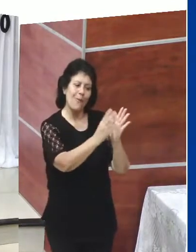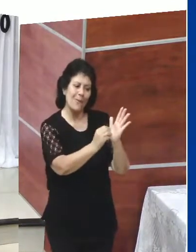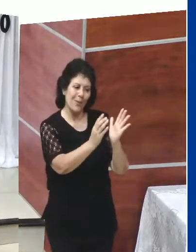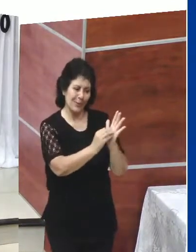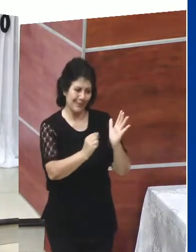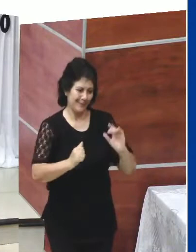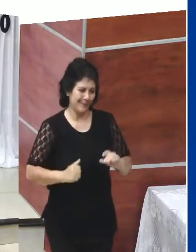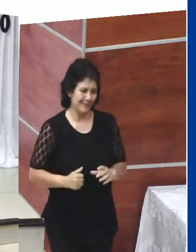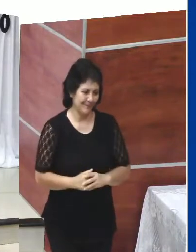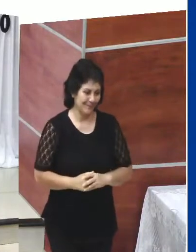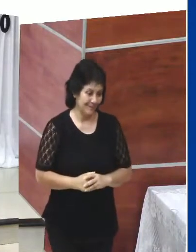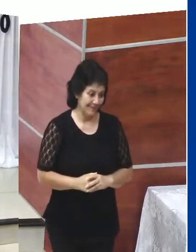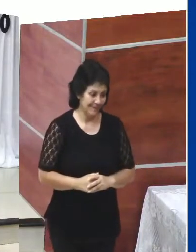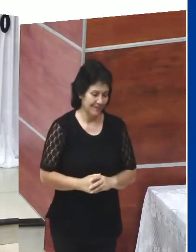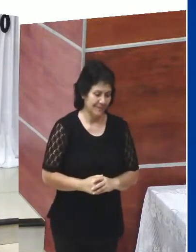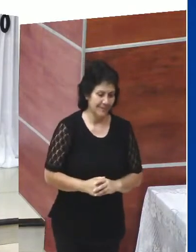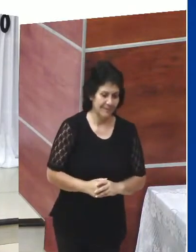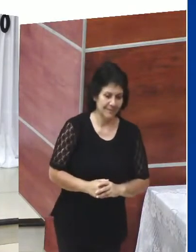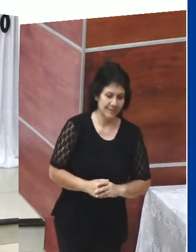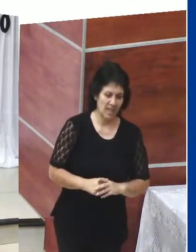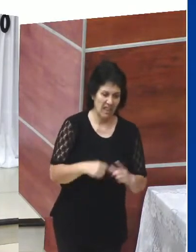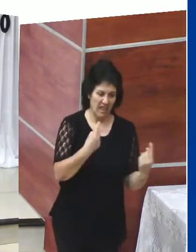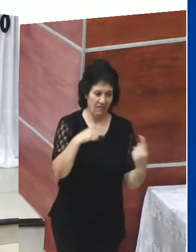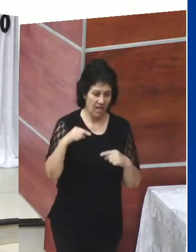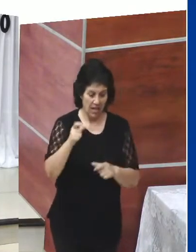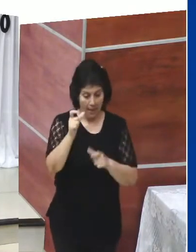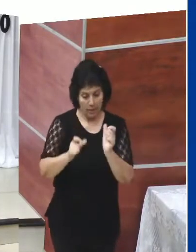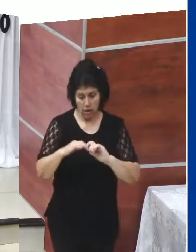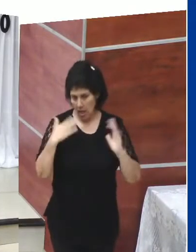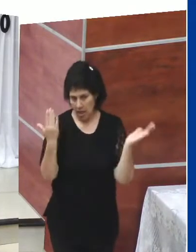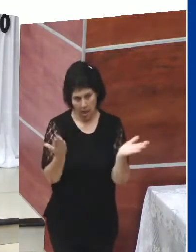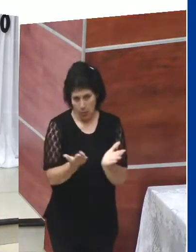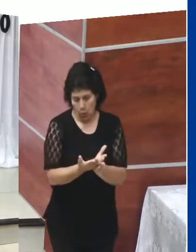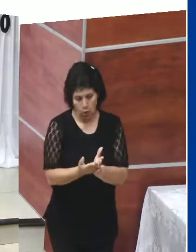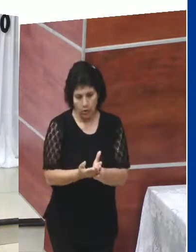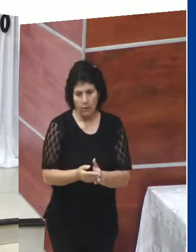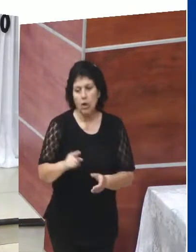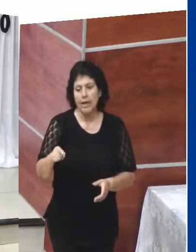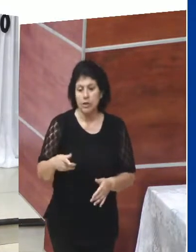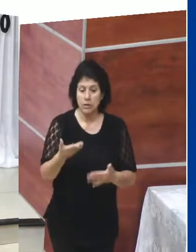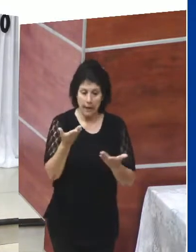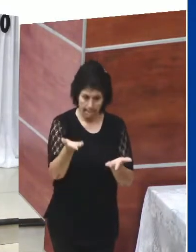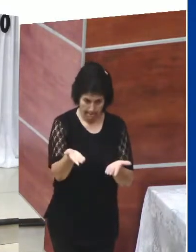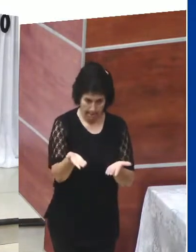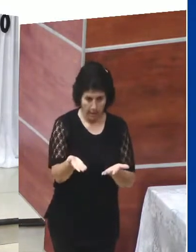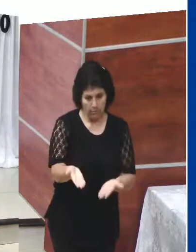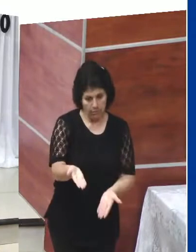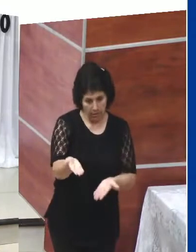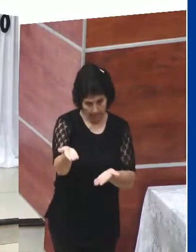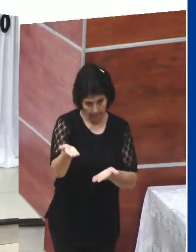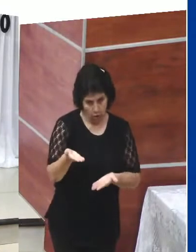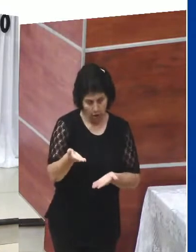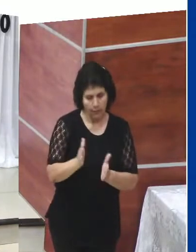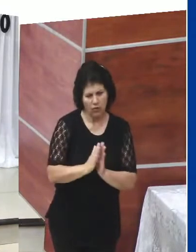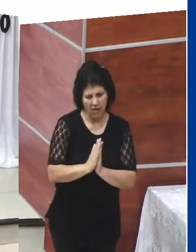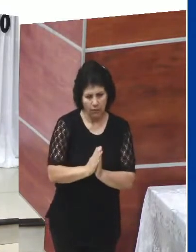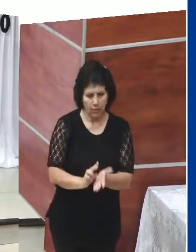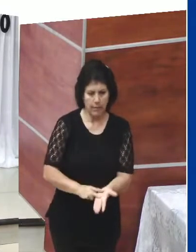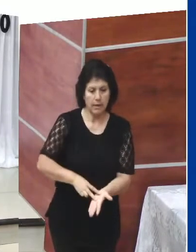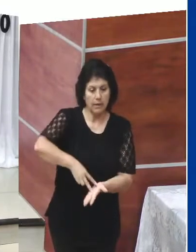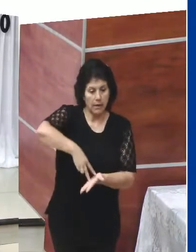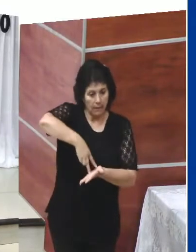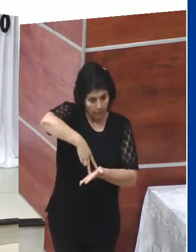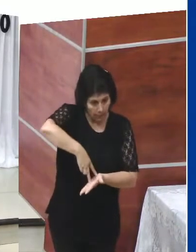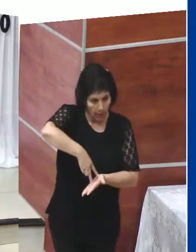desemejante al mundo. Vamos a orar por esa decisión. Yo quisiera invitarte a que puedas ponerte de pie para poder tomar esta